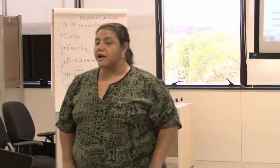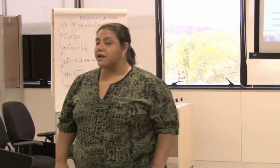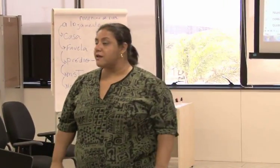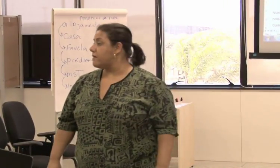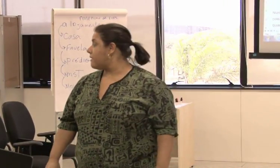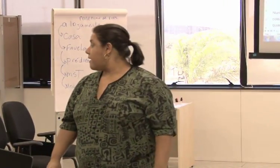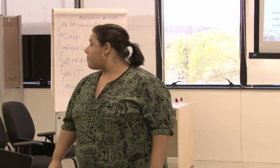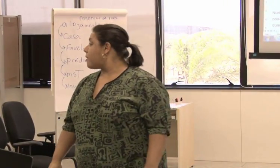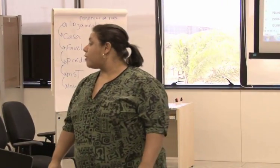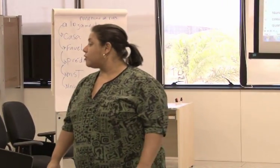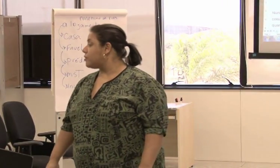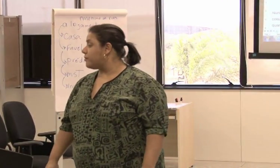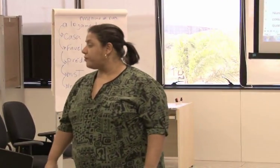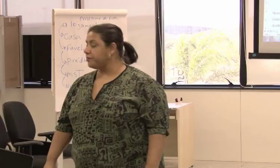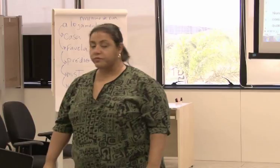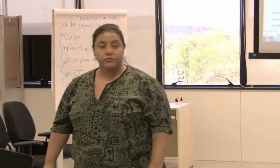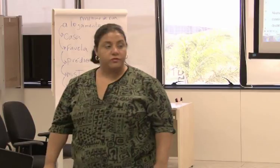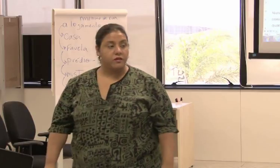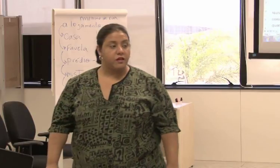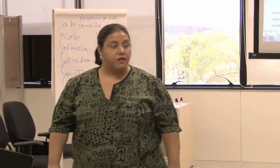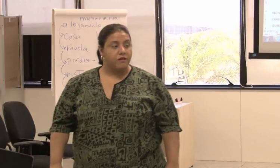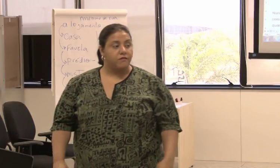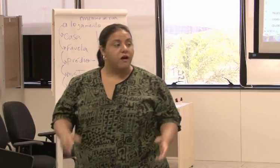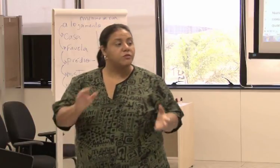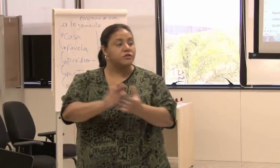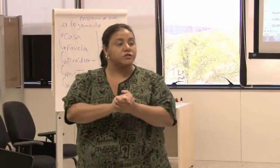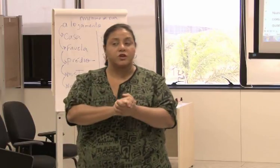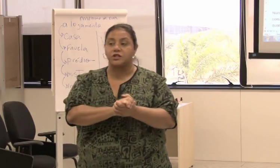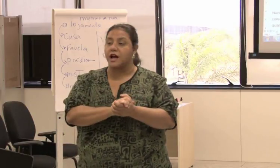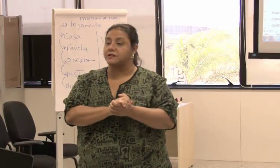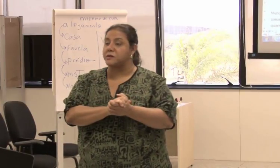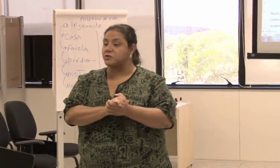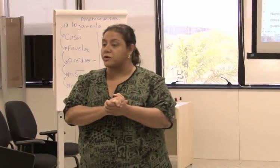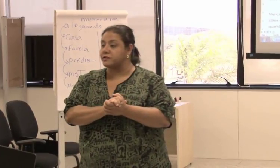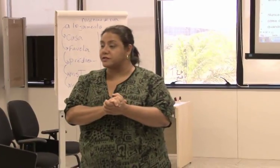aí. Pronto. Vamos sortear as pessoas já.